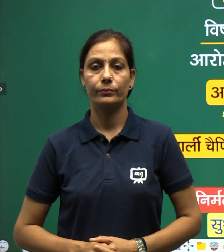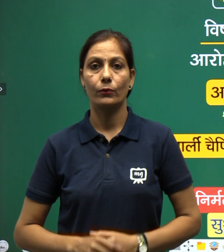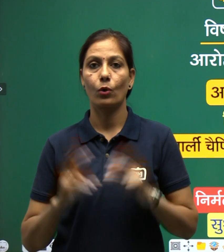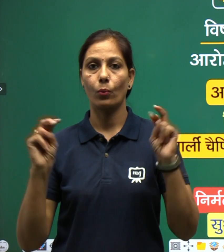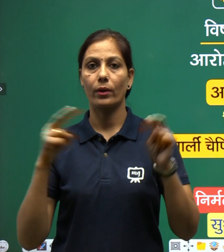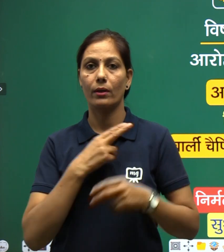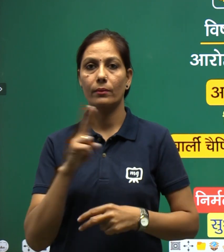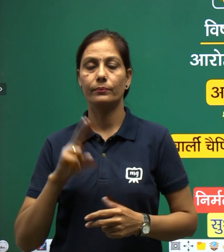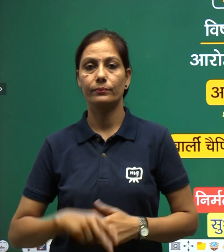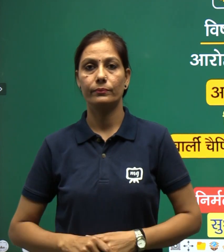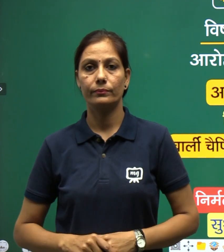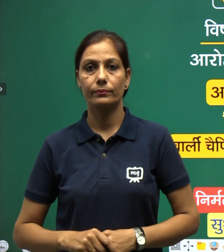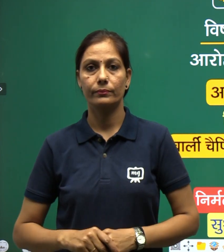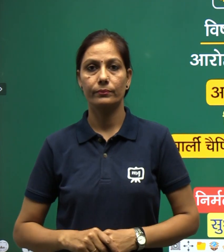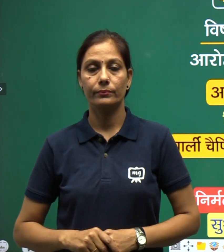का नाम